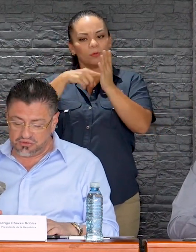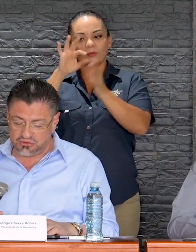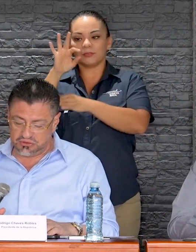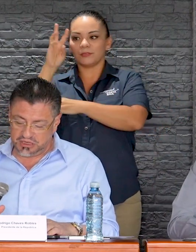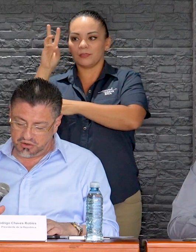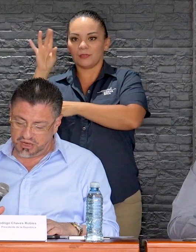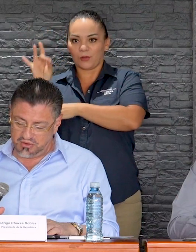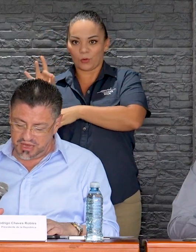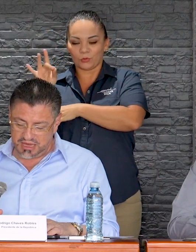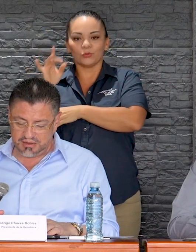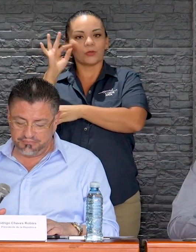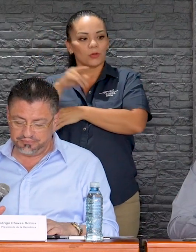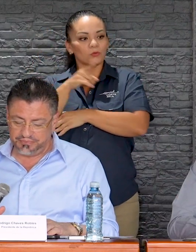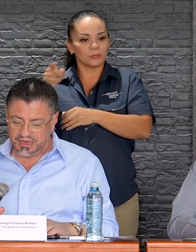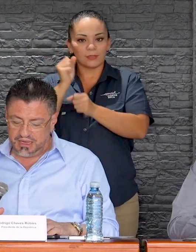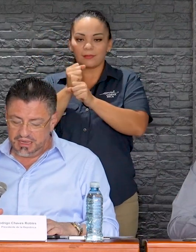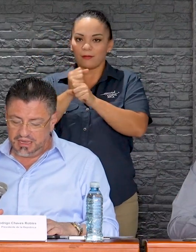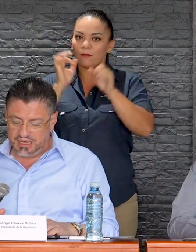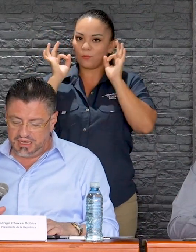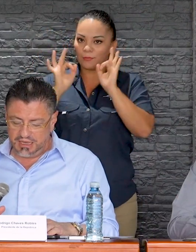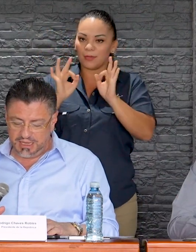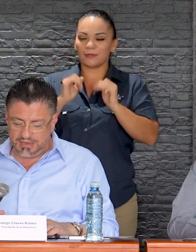han hecho, creo que bien.